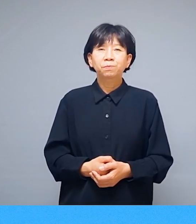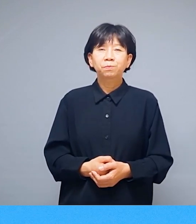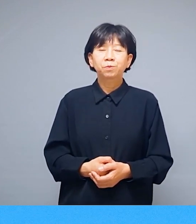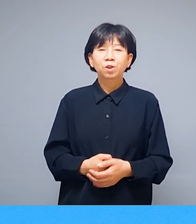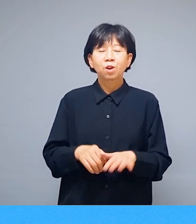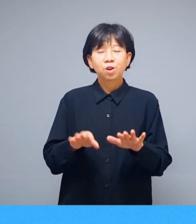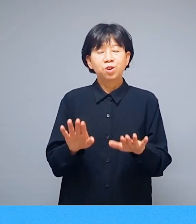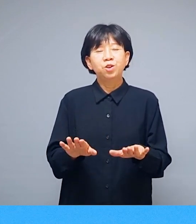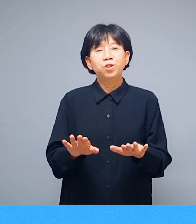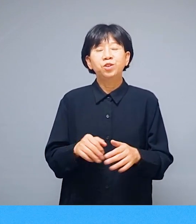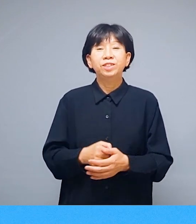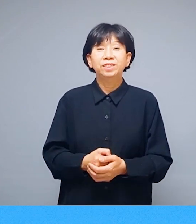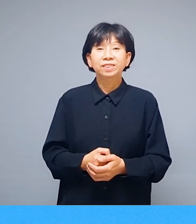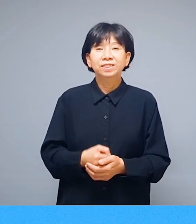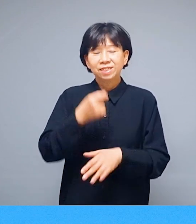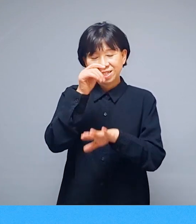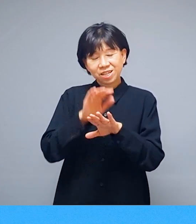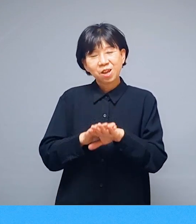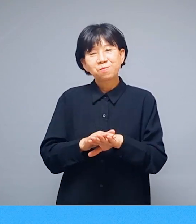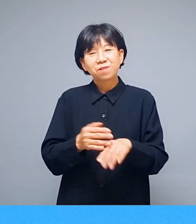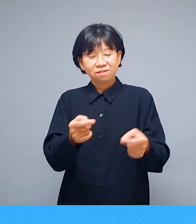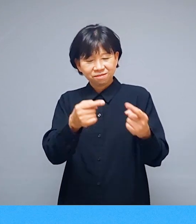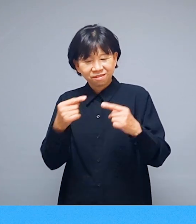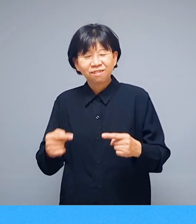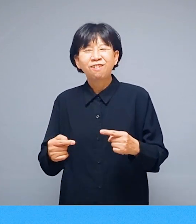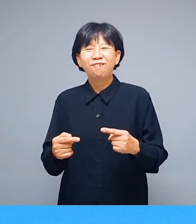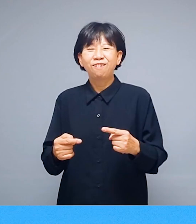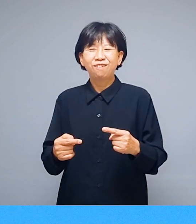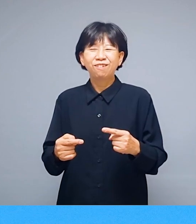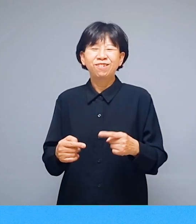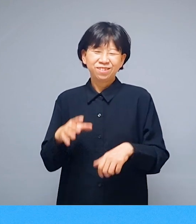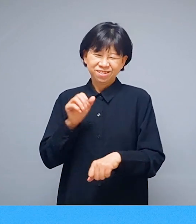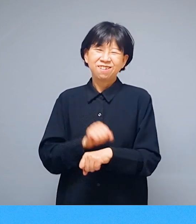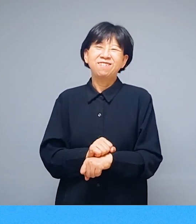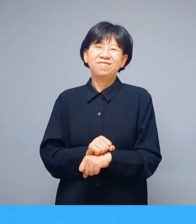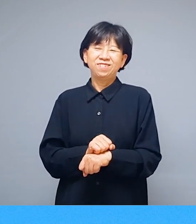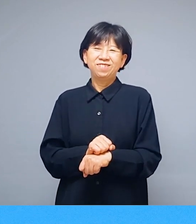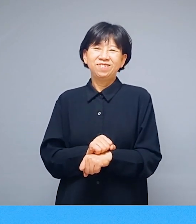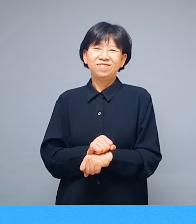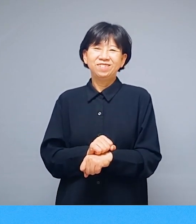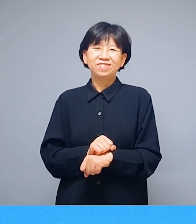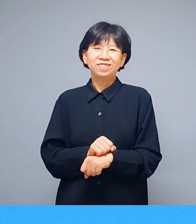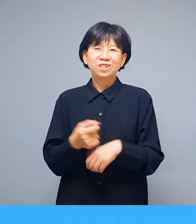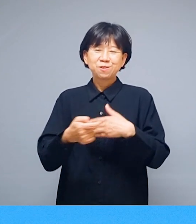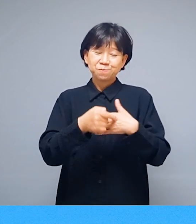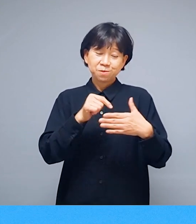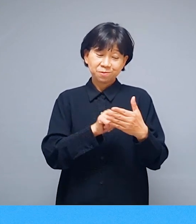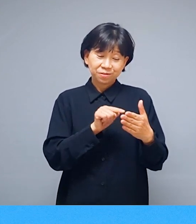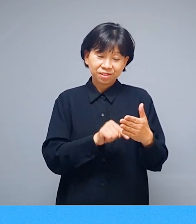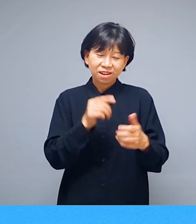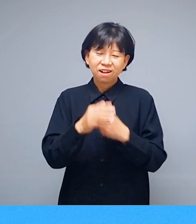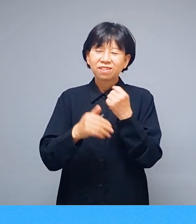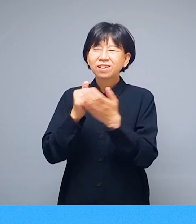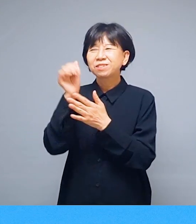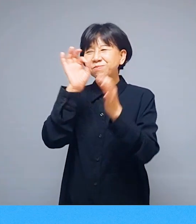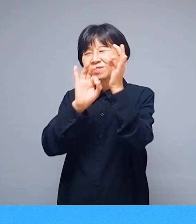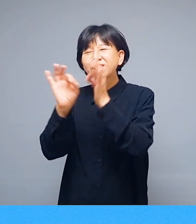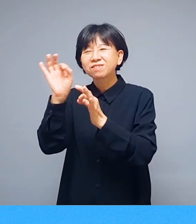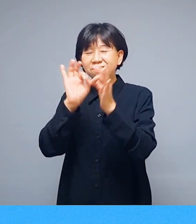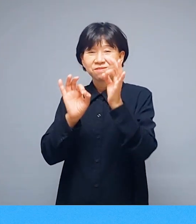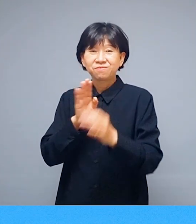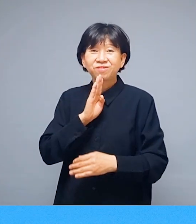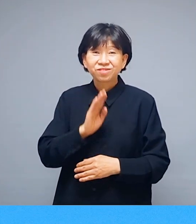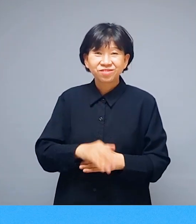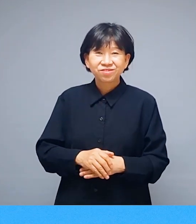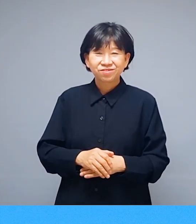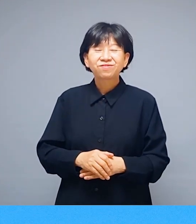오늘 이 시간에 예배 드리러 나오셨다면 잘한 겁니다. 아직 마음 한편에서 하나님을 찾고 계신다면